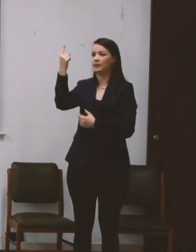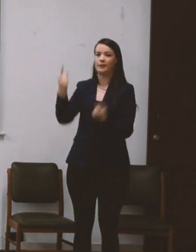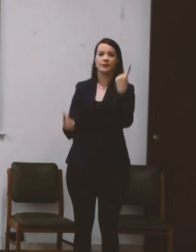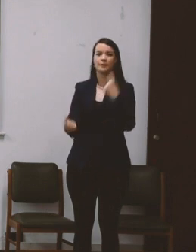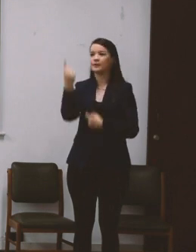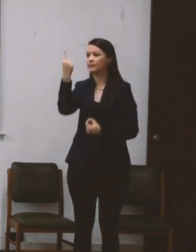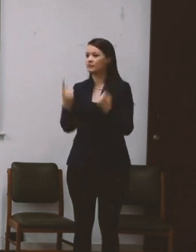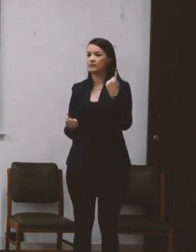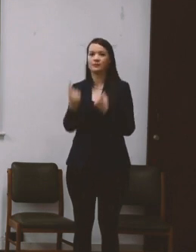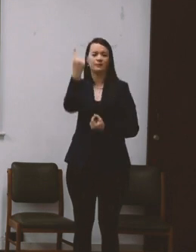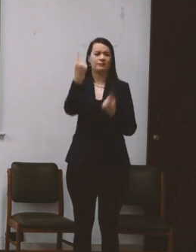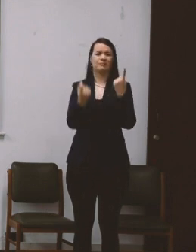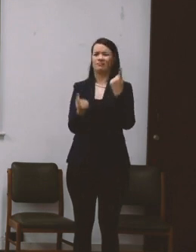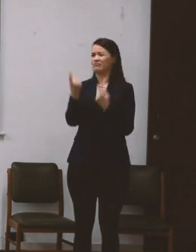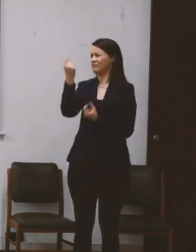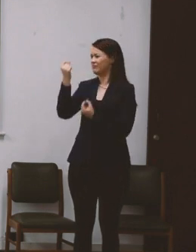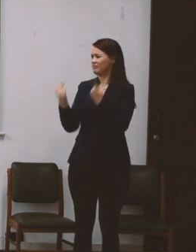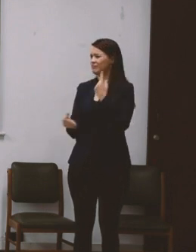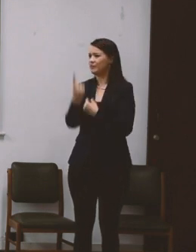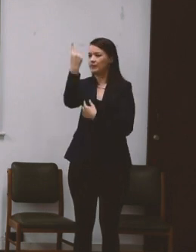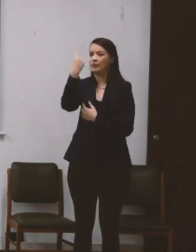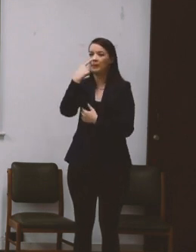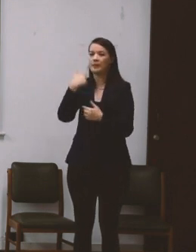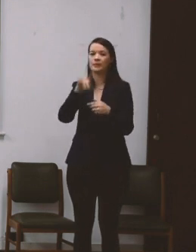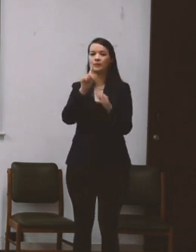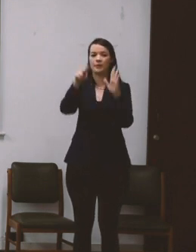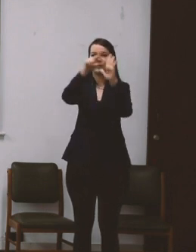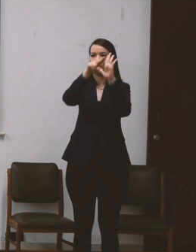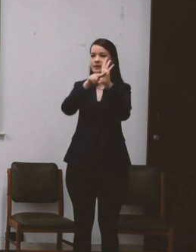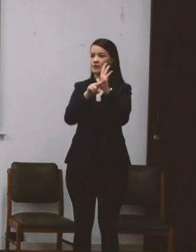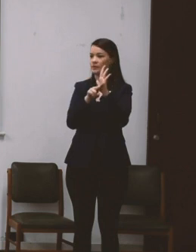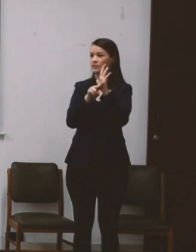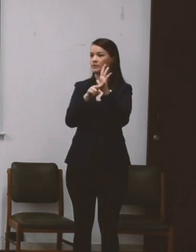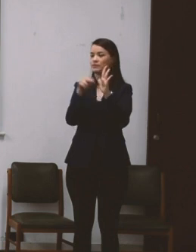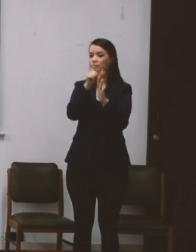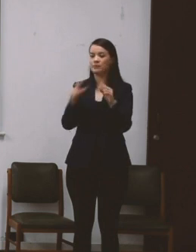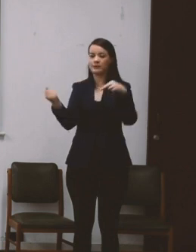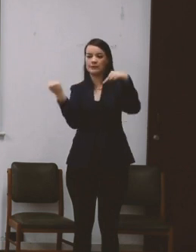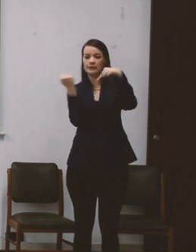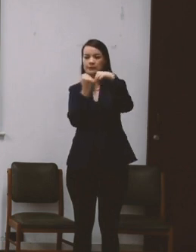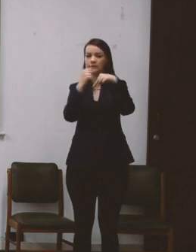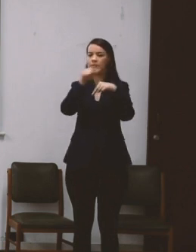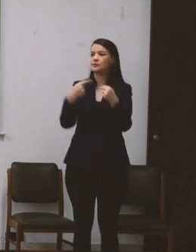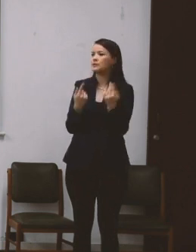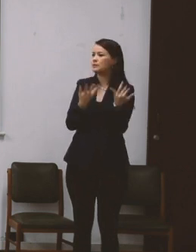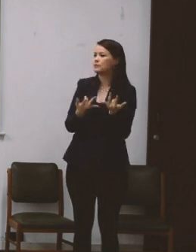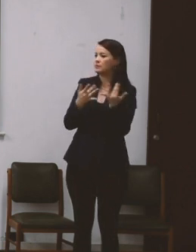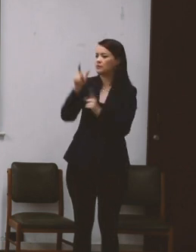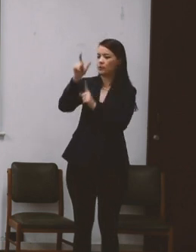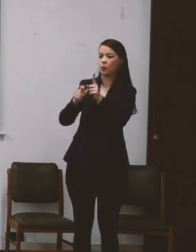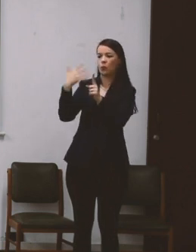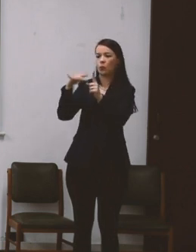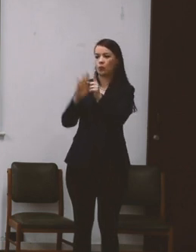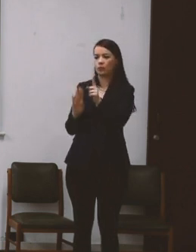de primeras veces que están restringidos por la normalización, la convención y las expectativas que fertilizan la